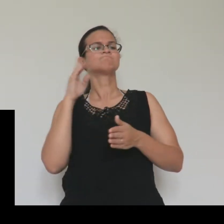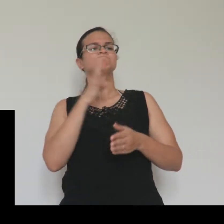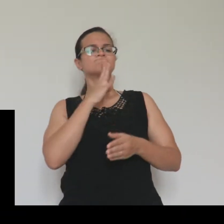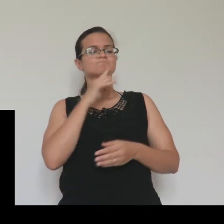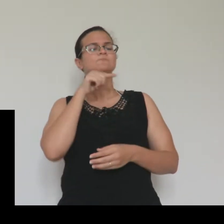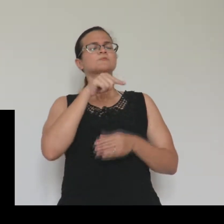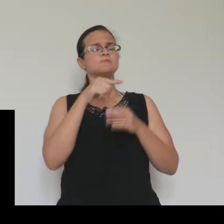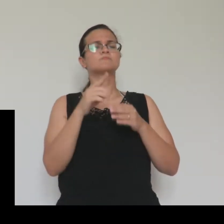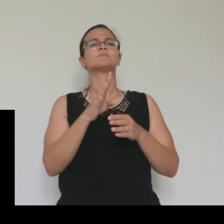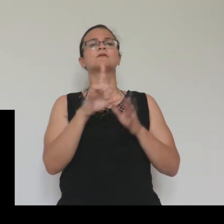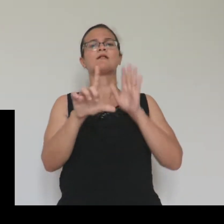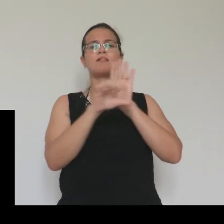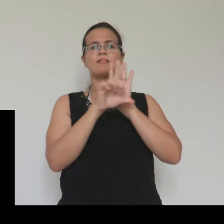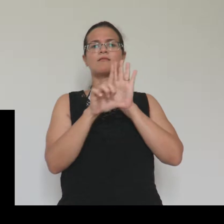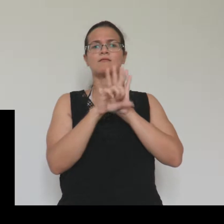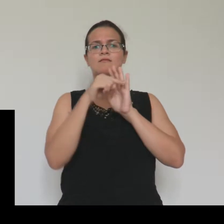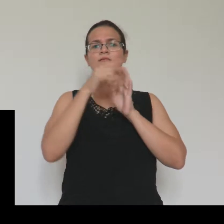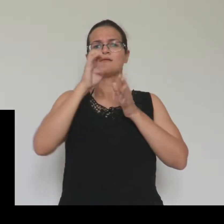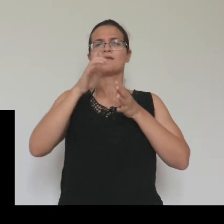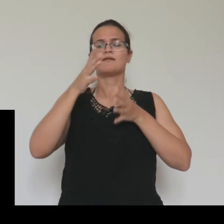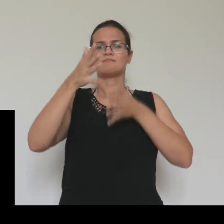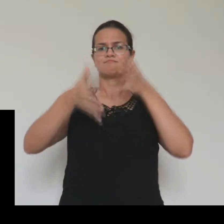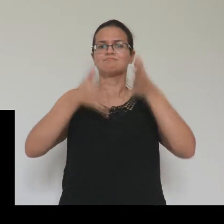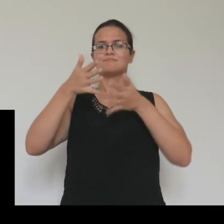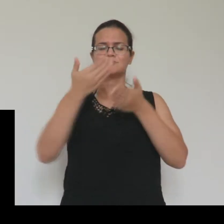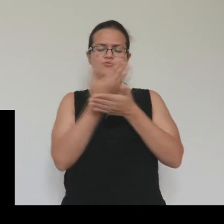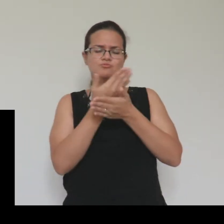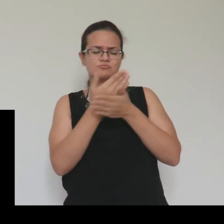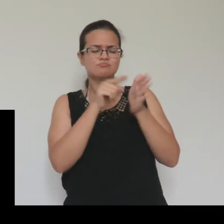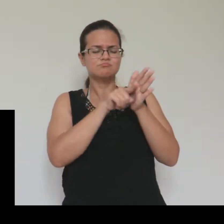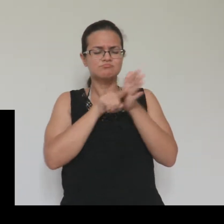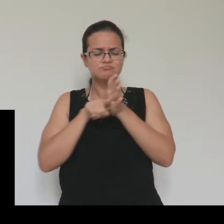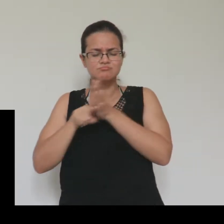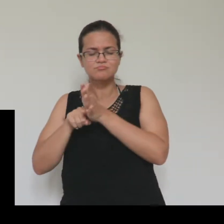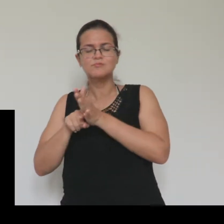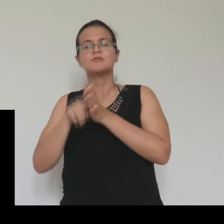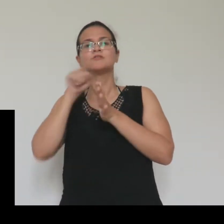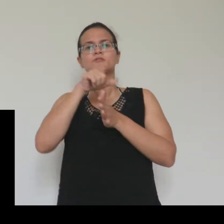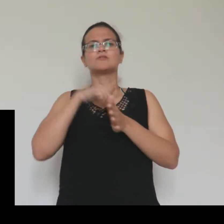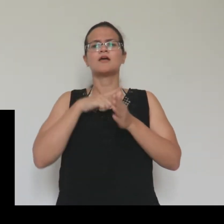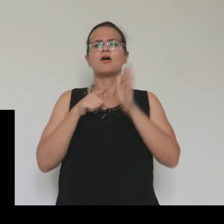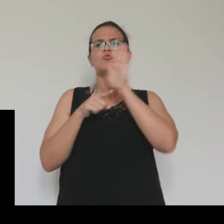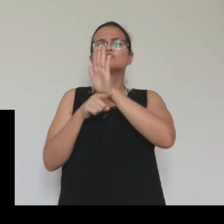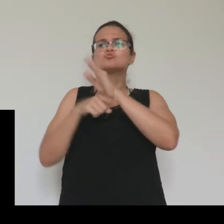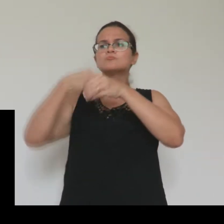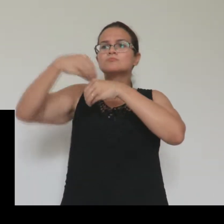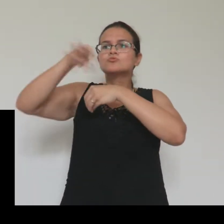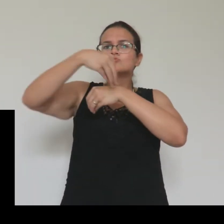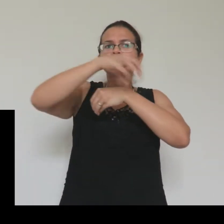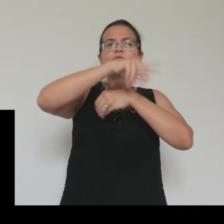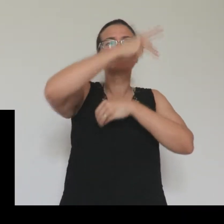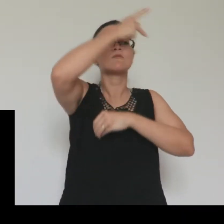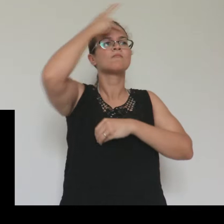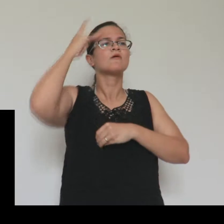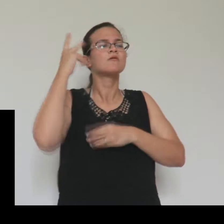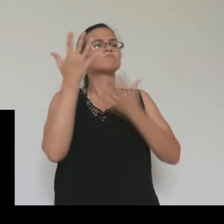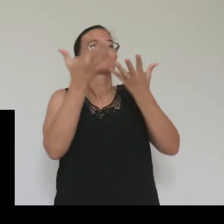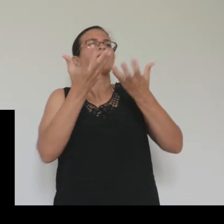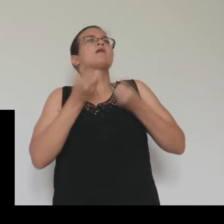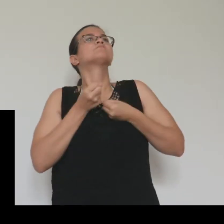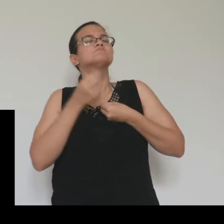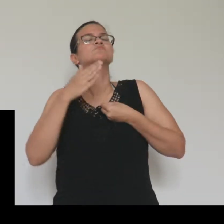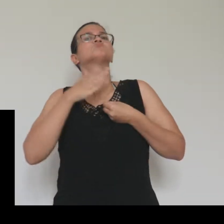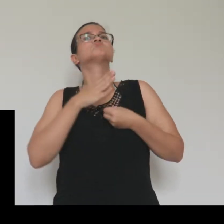sinais, e a partir desses estudos contribuiu muito para a aceitação dessa língua no meio